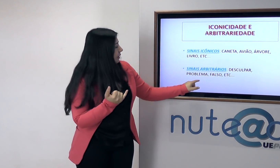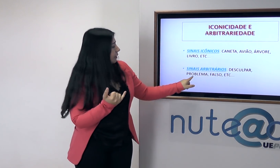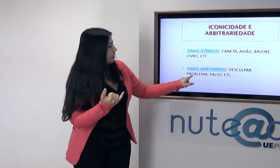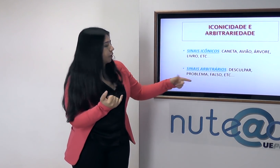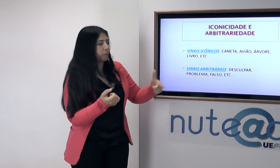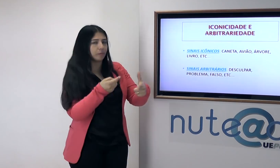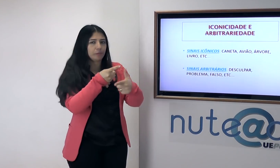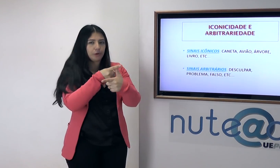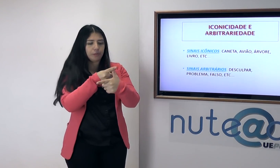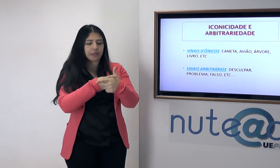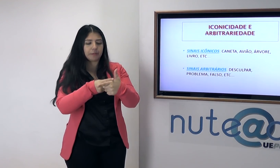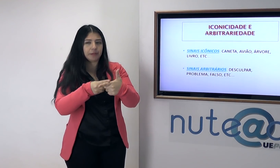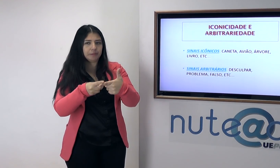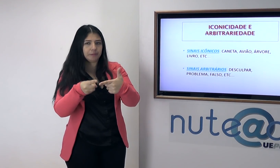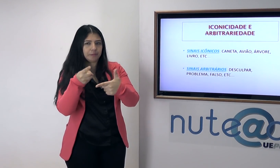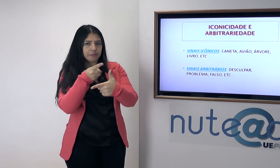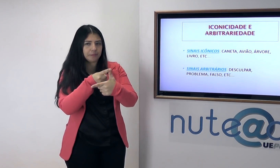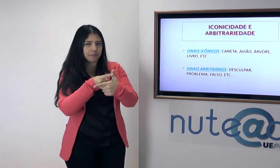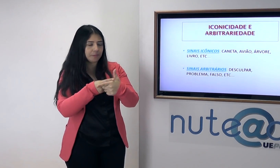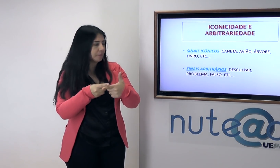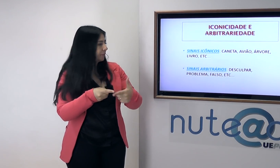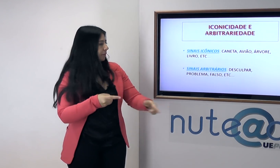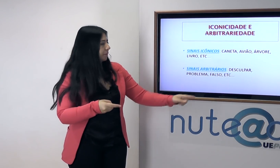tá? Problema,